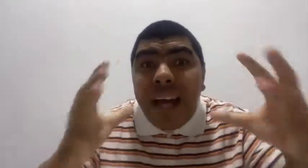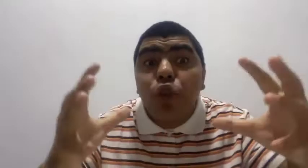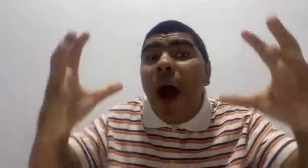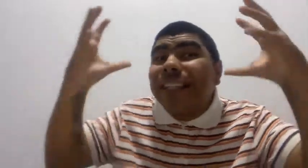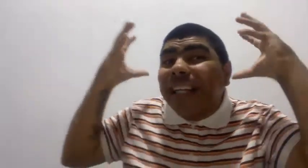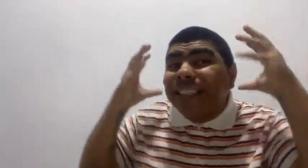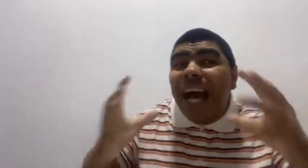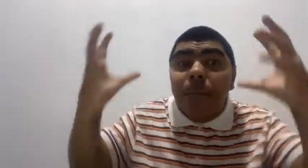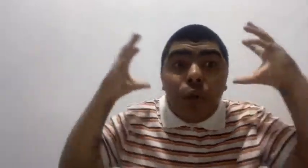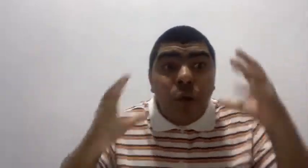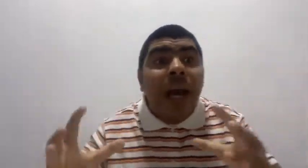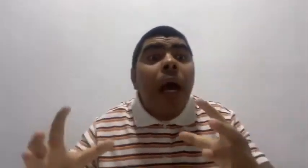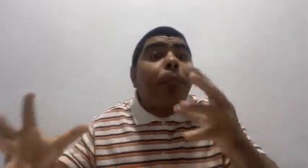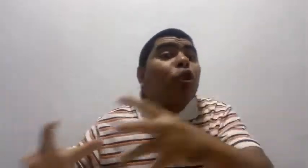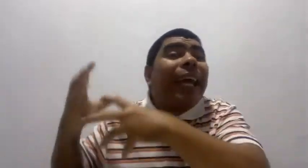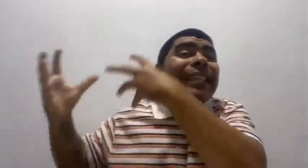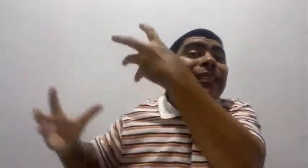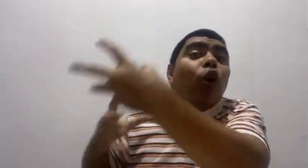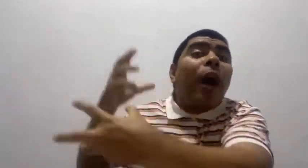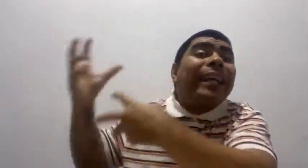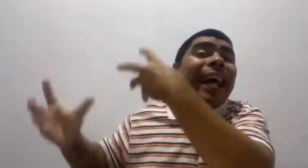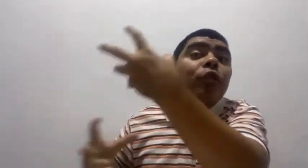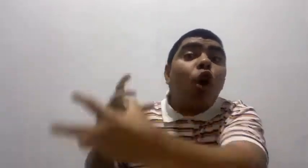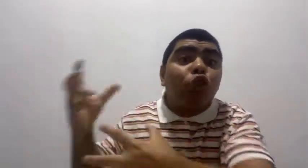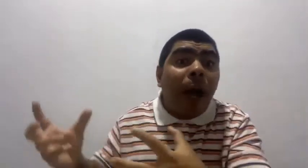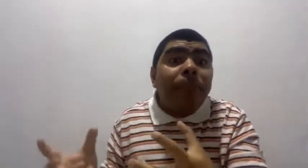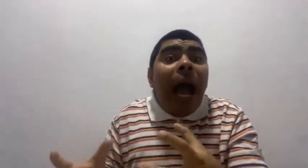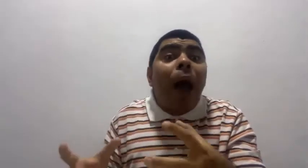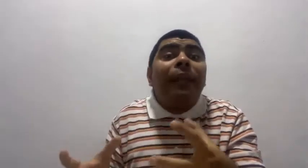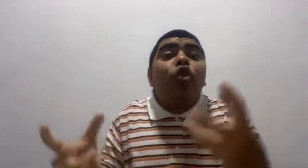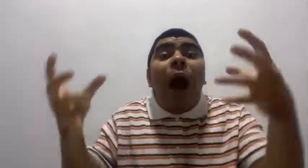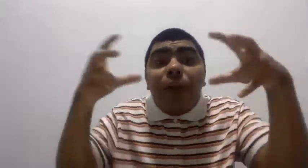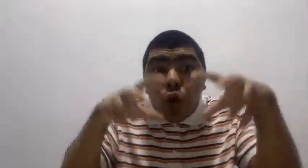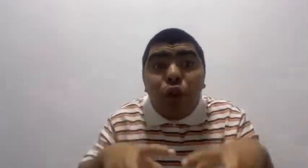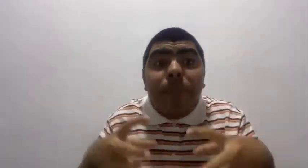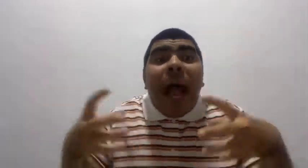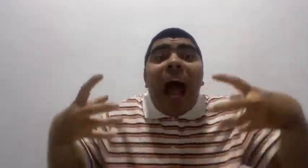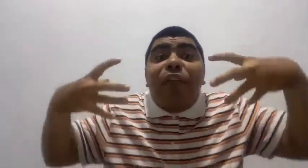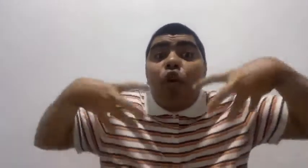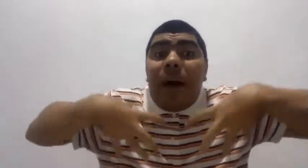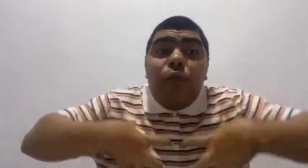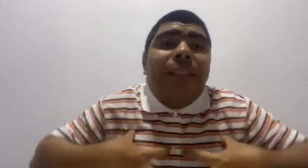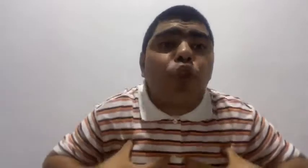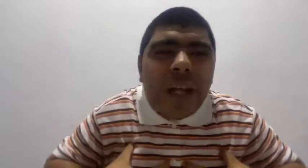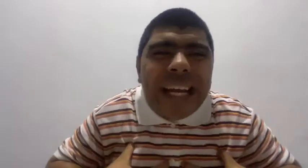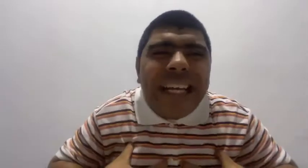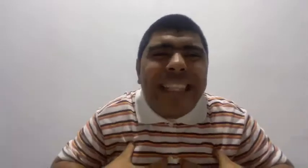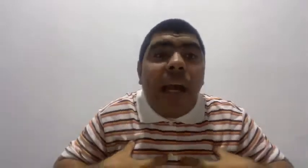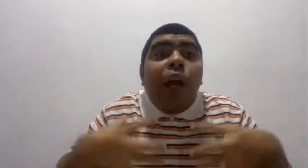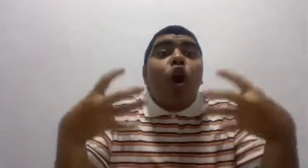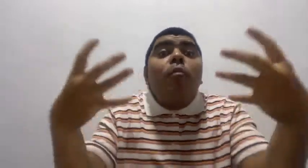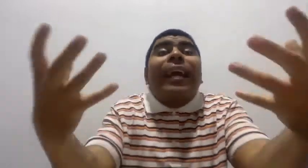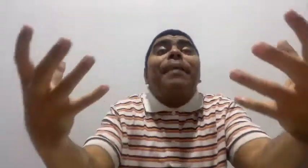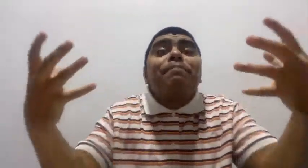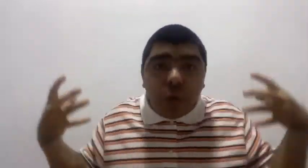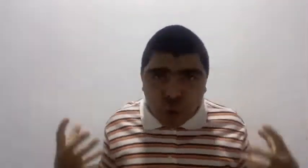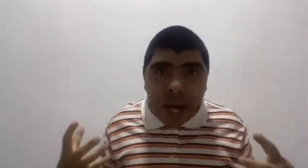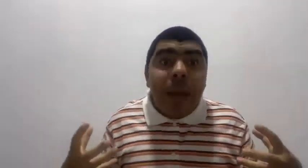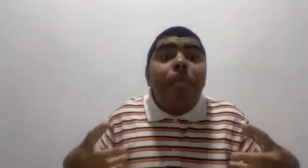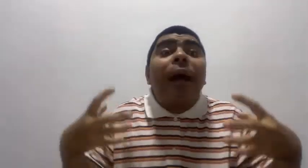ayudarnos a alcanzar madurez, porque todas esas cosas, amén, nos ayudan a formar nuestro carácter. ¿Qué es madurez?